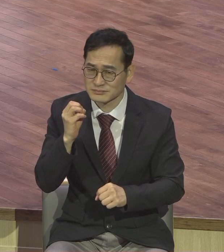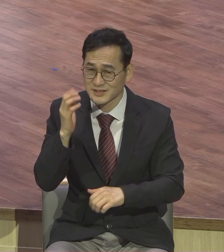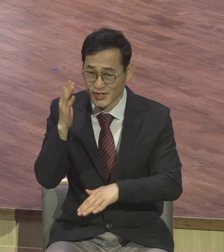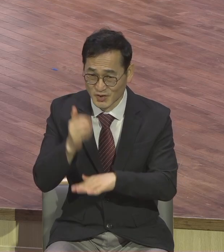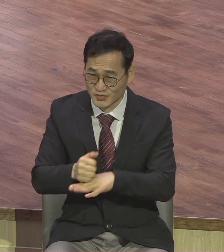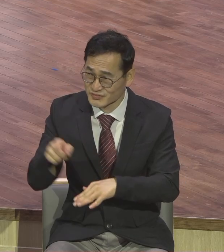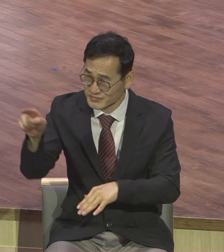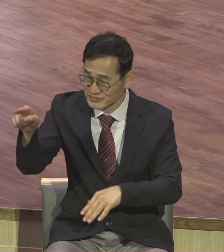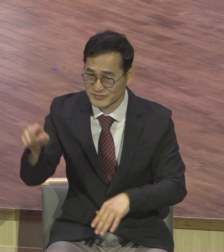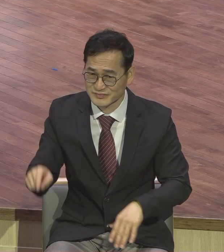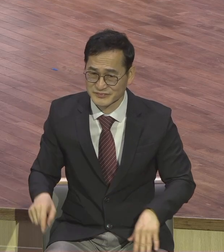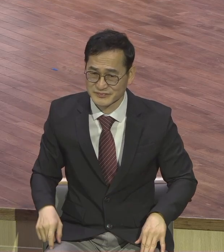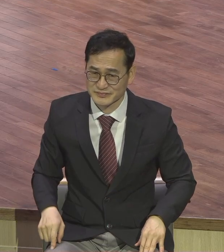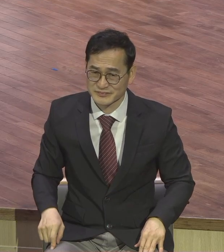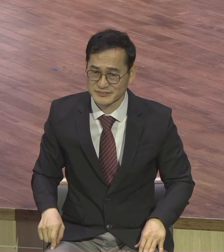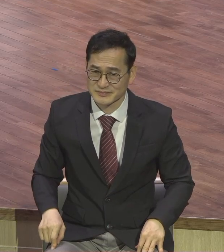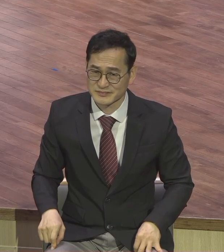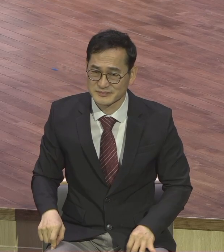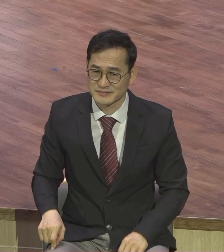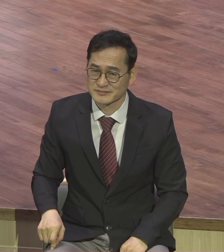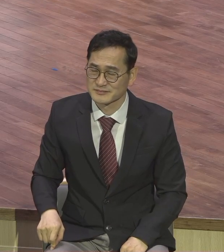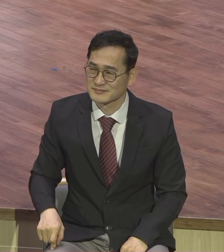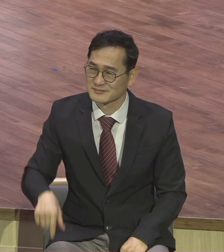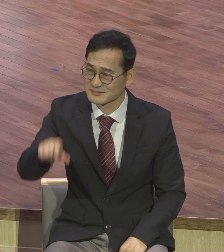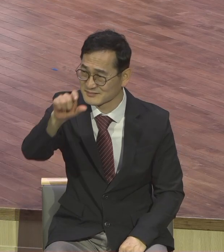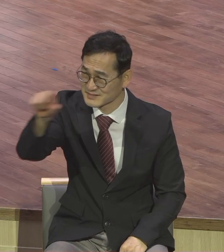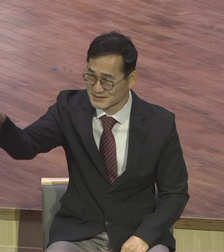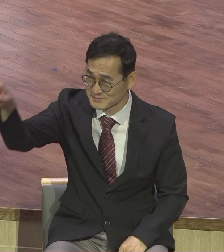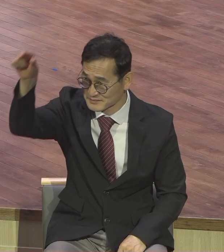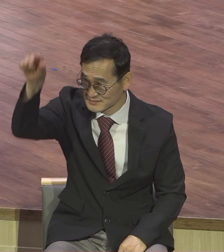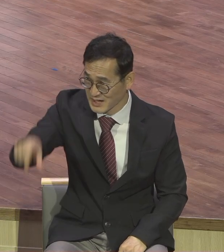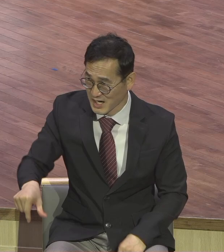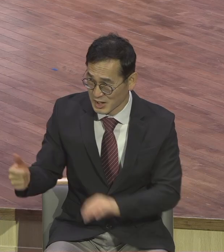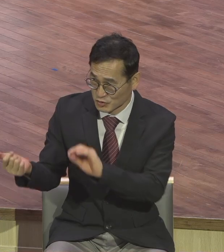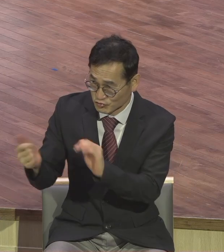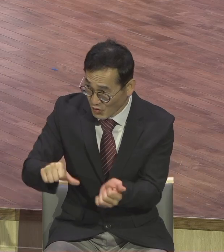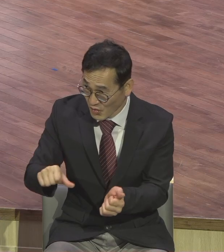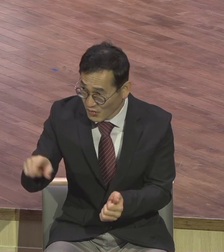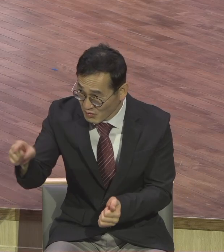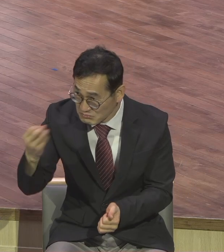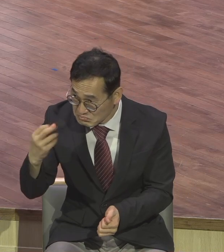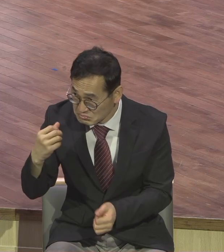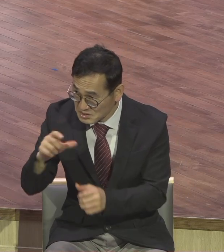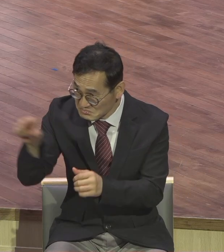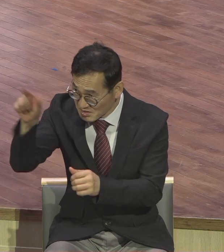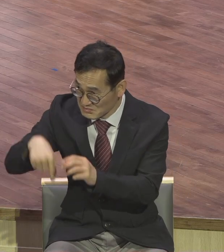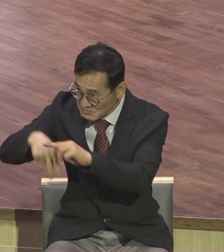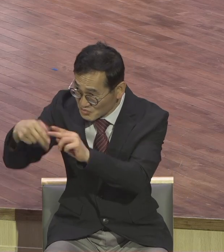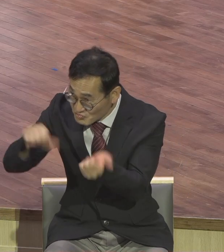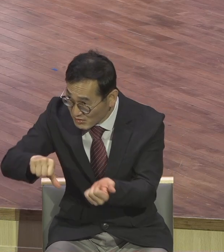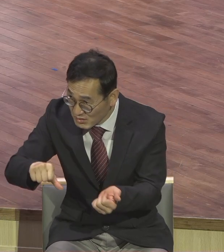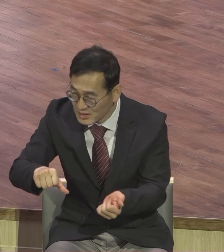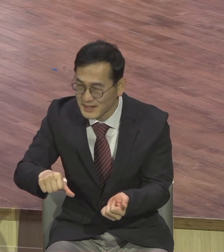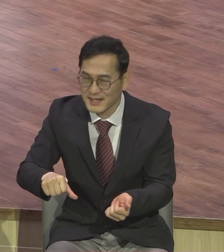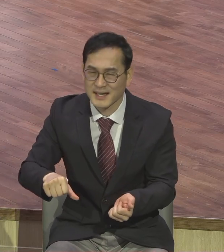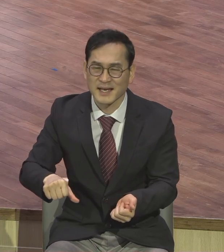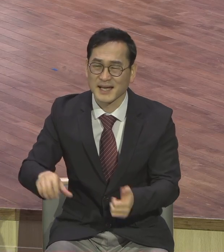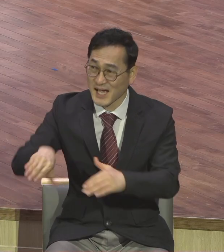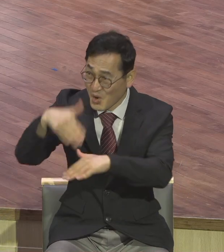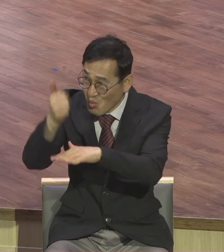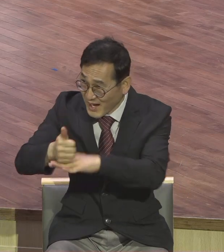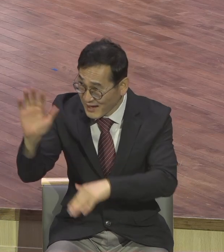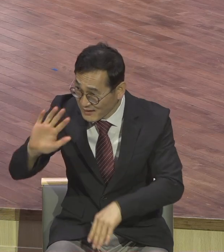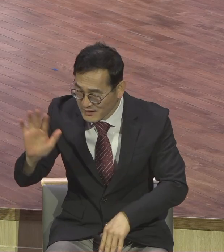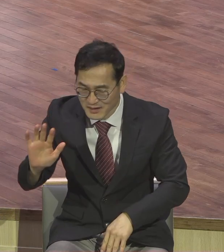최종적으로 나 십자가 지고 죽을 것이다. 이 말을 들으면 아 진짜 아니구나. 정치적인 메시아